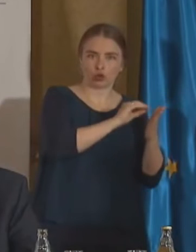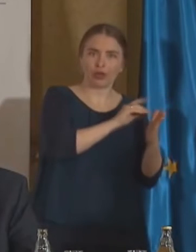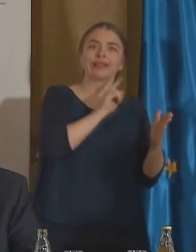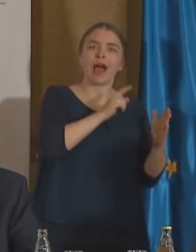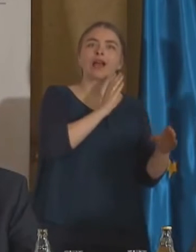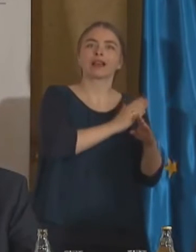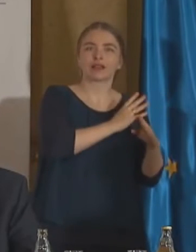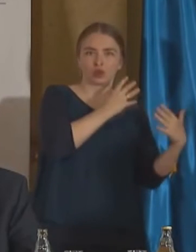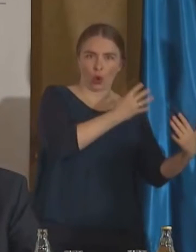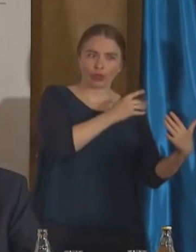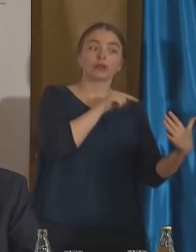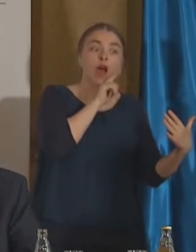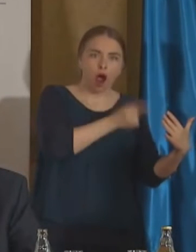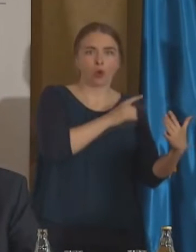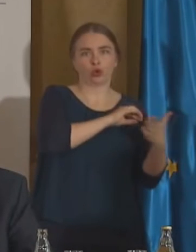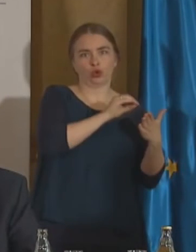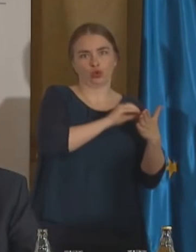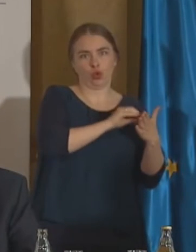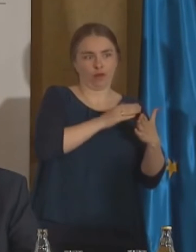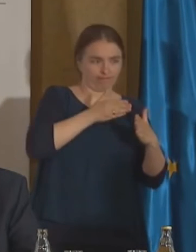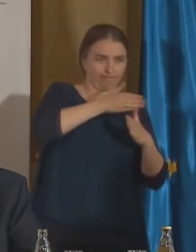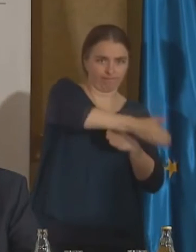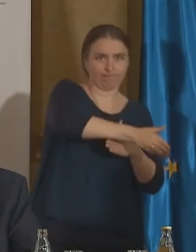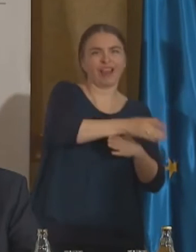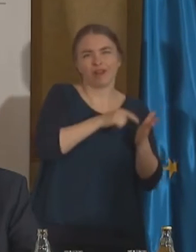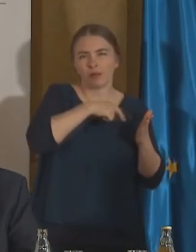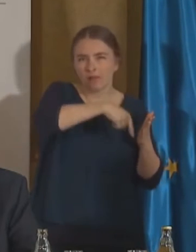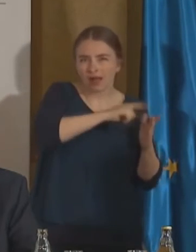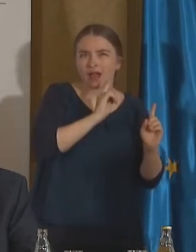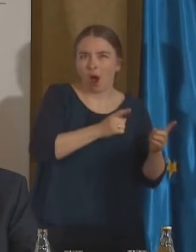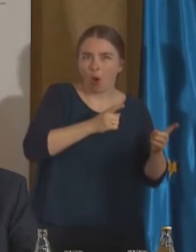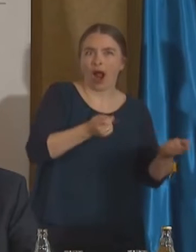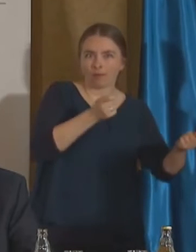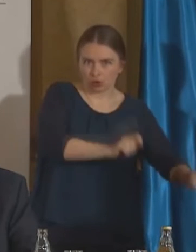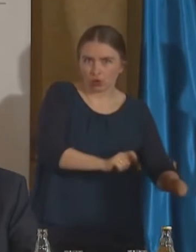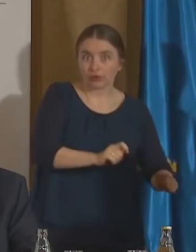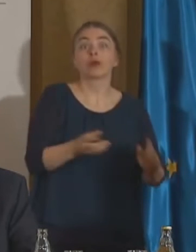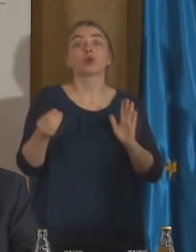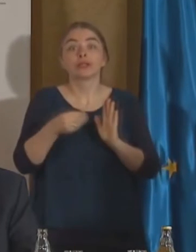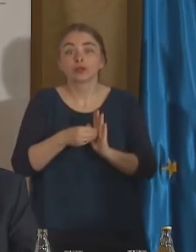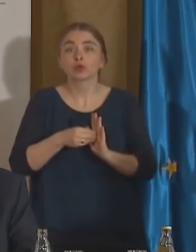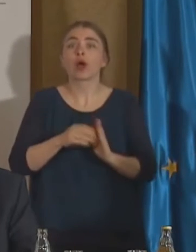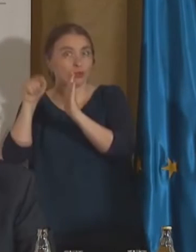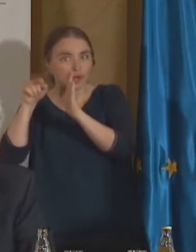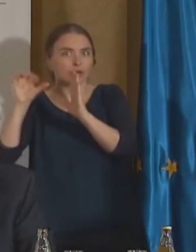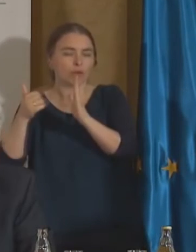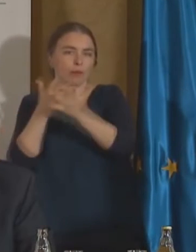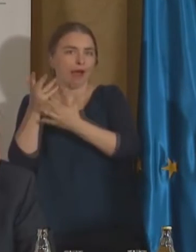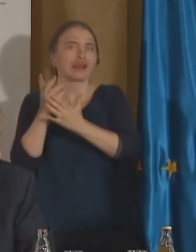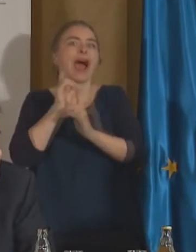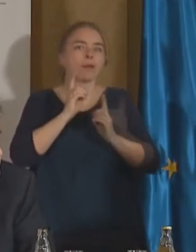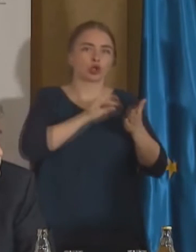die sozusagen auch schon die Prüfungs- und den Abschlusshorizont aufmachen, in den Blick nehmen, und ebenso auch die Klassen 4 in den Grundschulen.